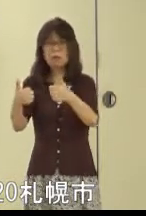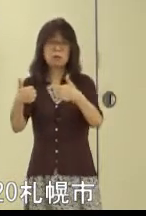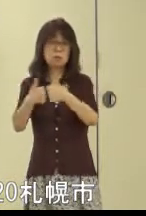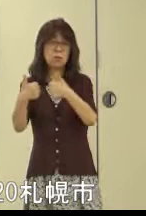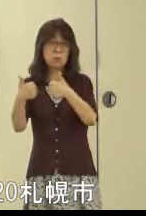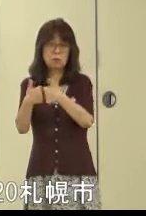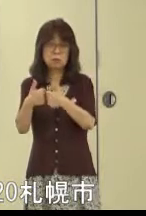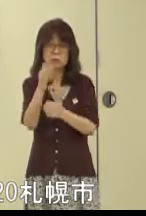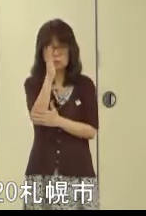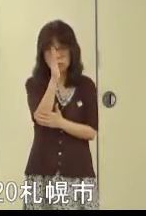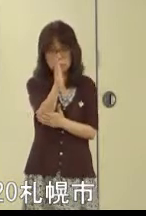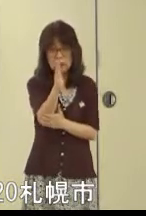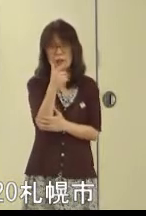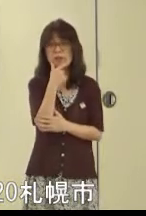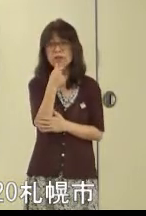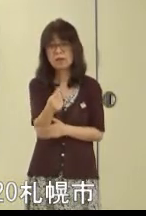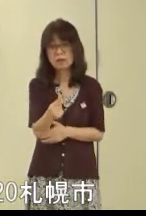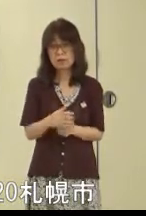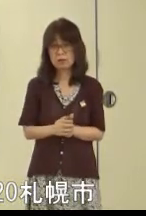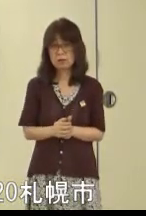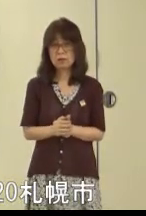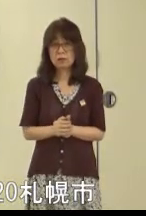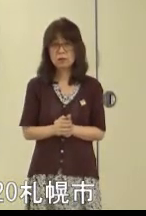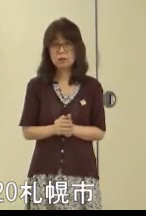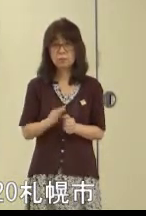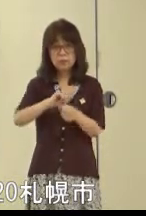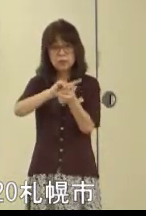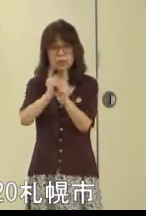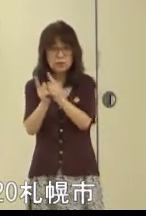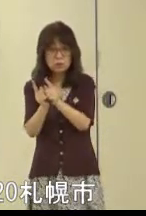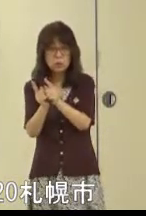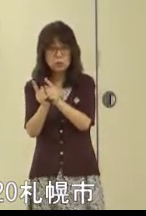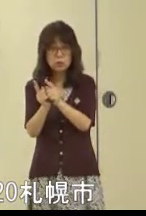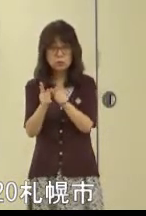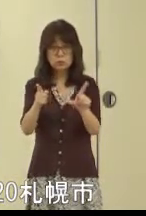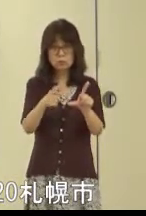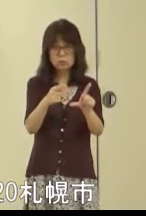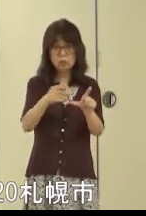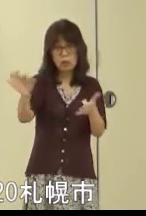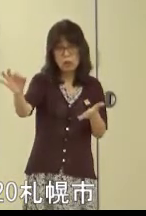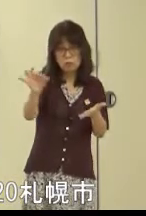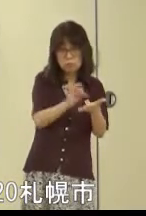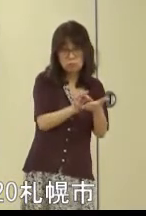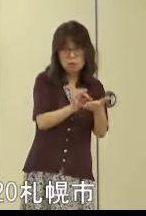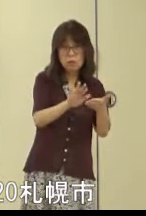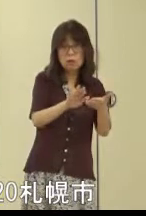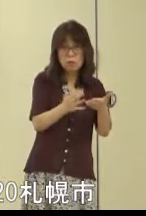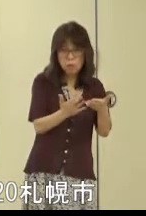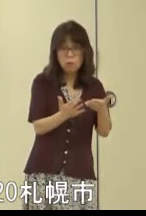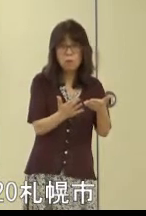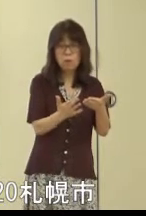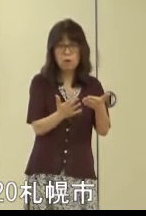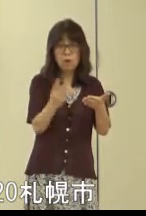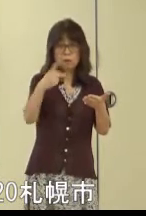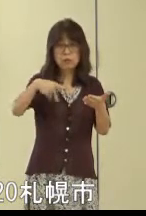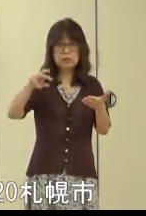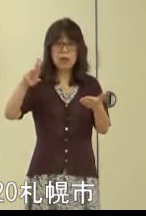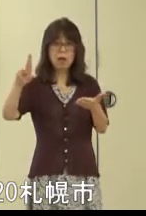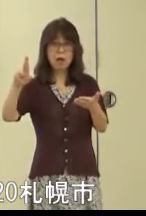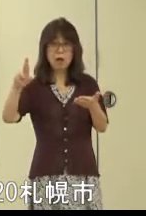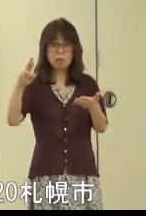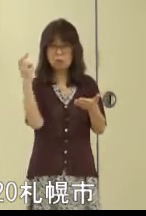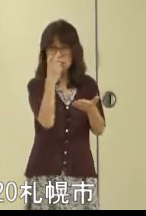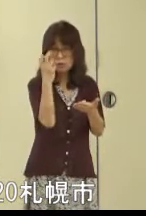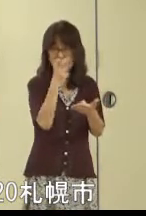のまあこういう接触通知があってもですねpcr 検査を受けられなかったという